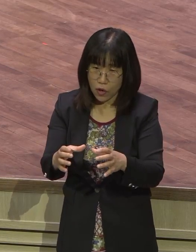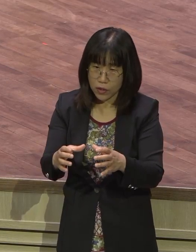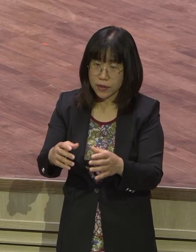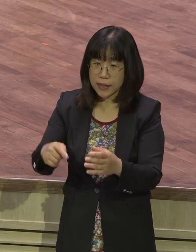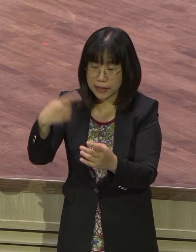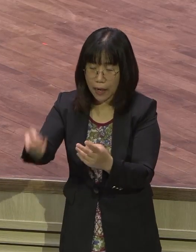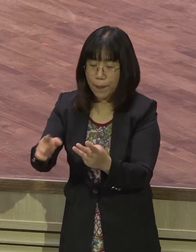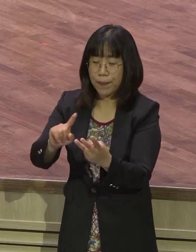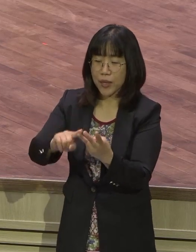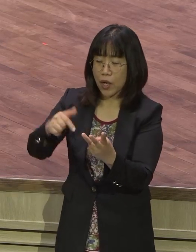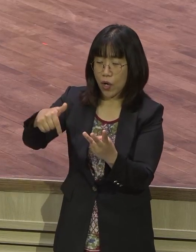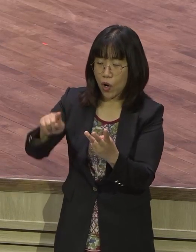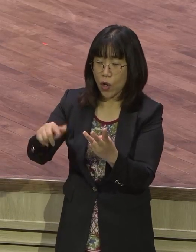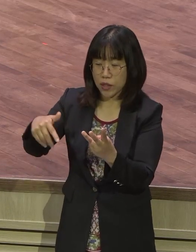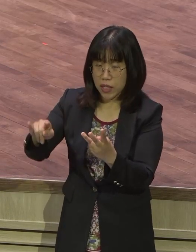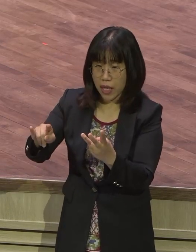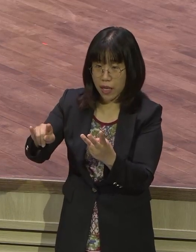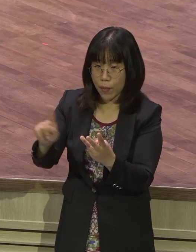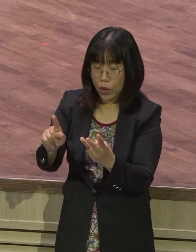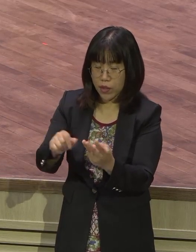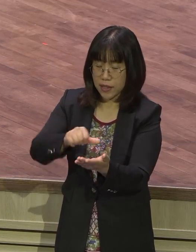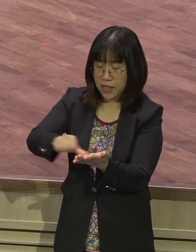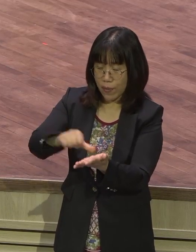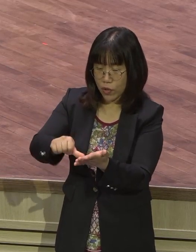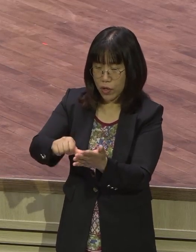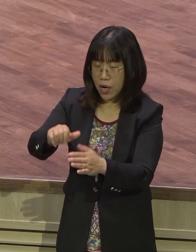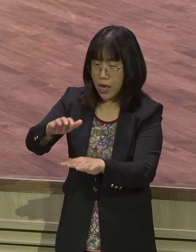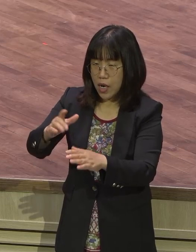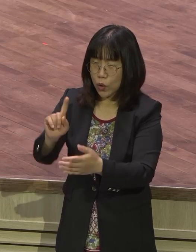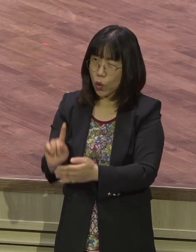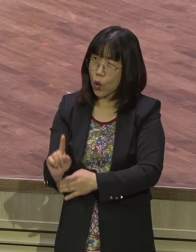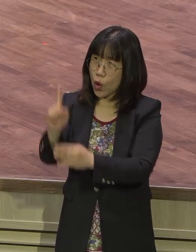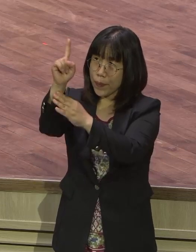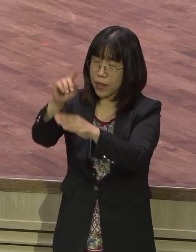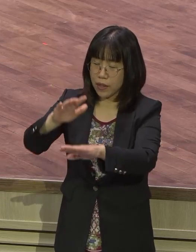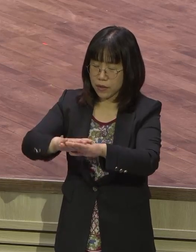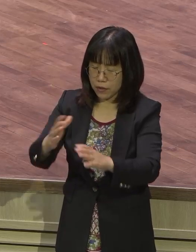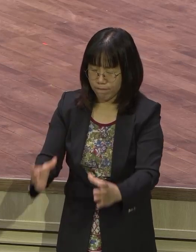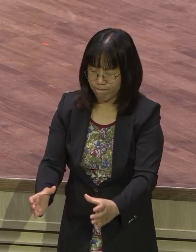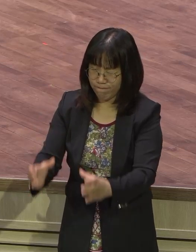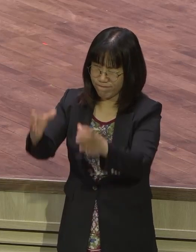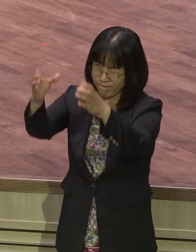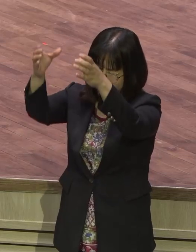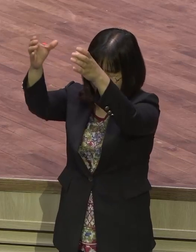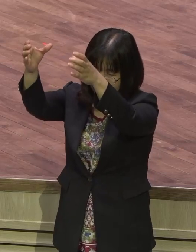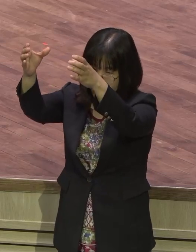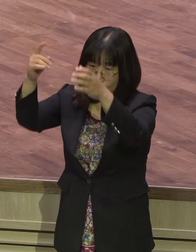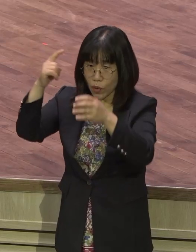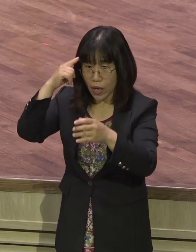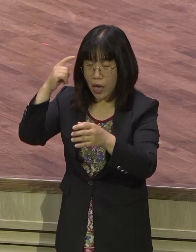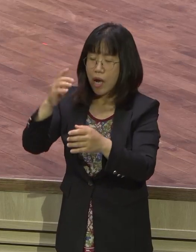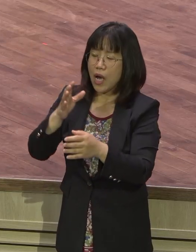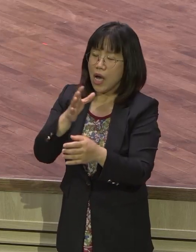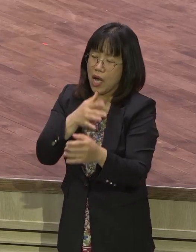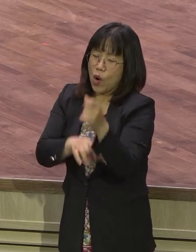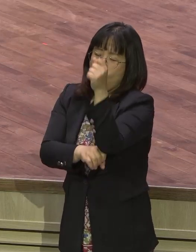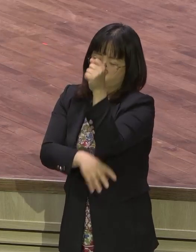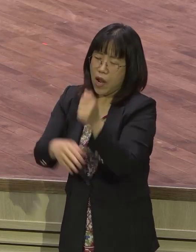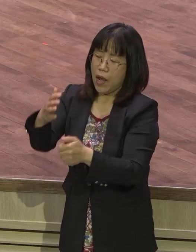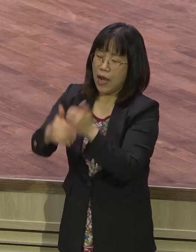들었다가 아래로 노렸다가 들었다가 내렸다가 이게 무슨 말이냐 원래 하나님 것인데 나에게 주었다